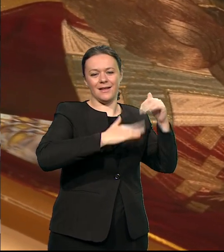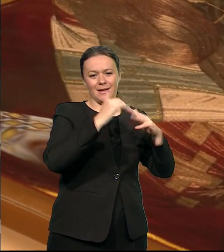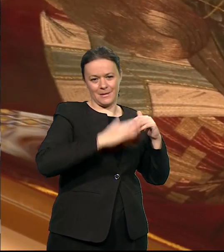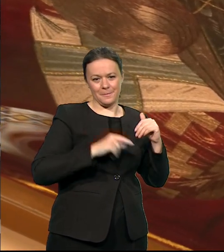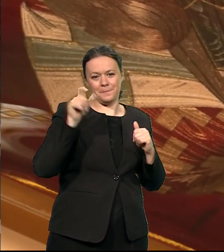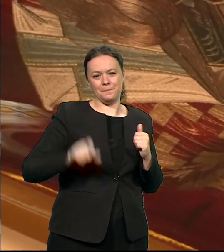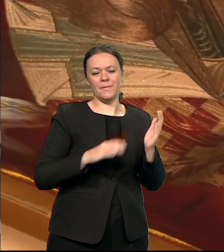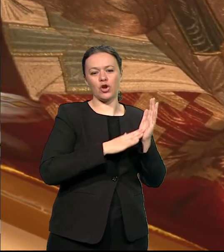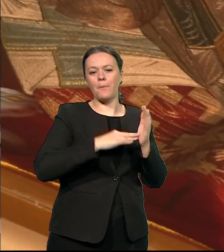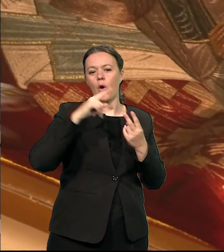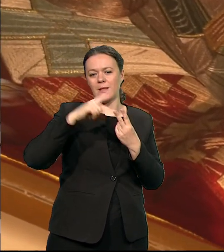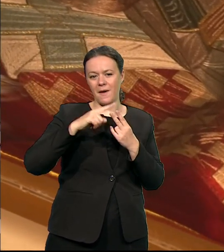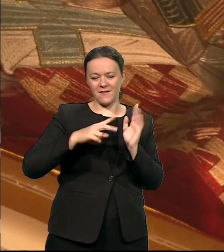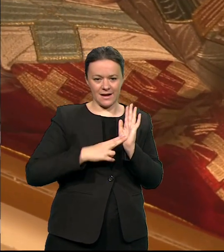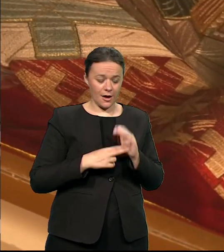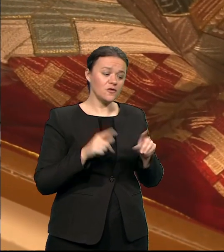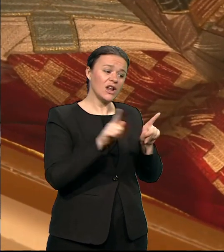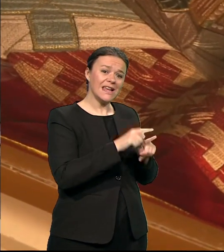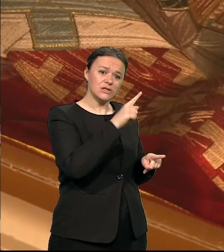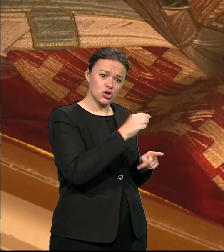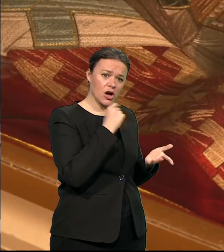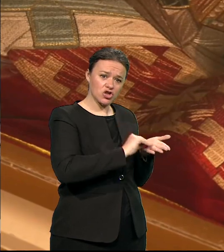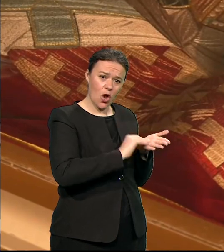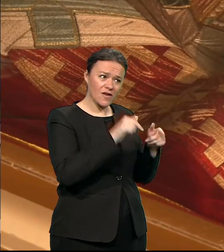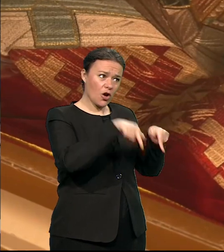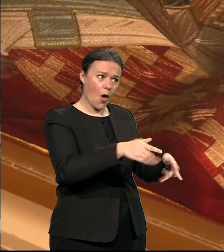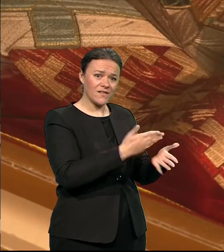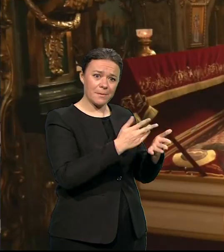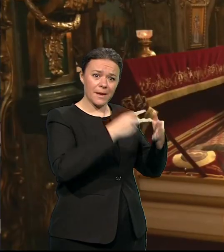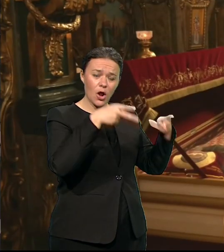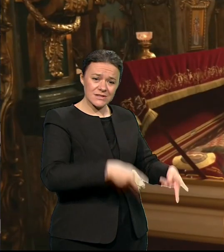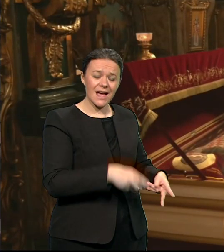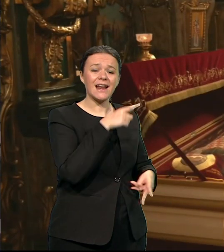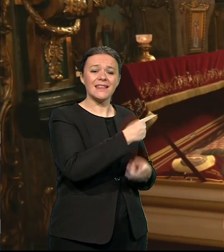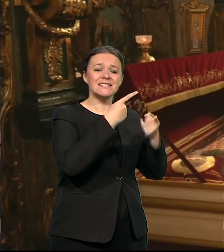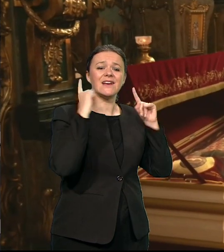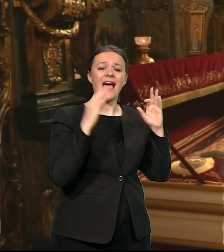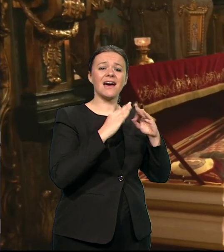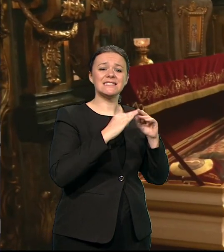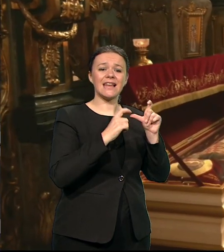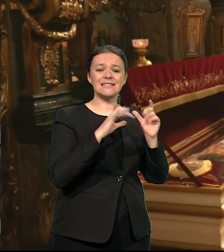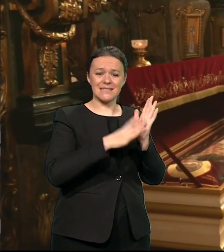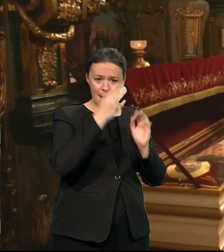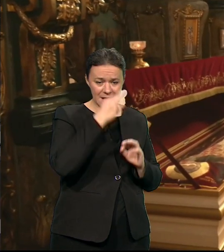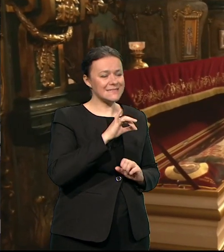Nenadovićem. Ovde se nalaze i mošti svetog Arsenija Sremca. Tako je, sveti Arsenij bio je direktni učenik svetog Save, koga